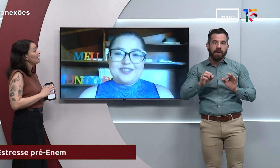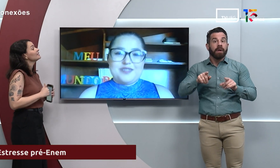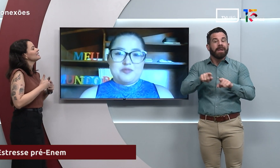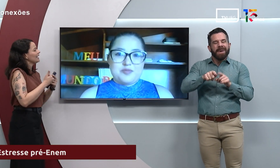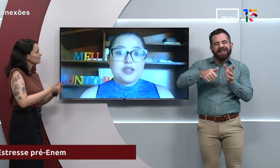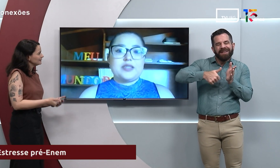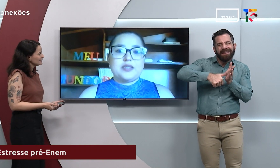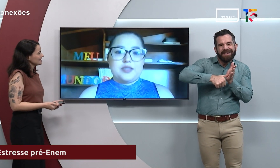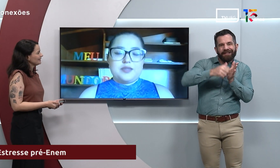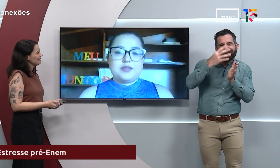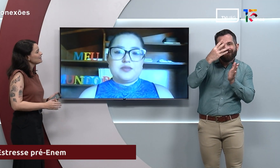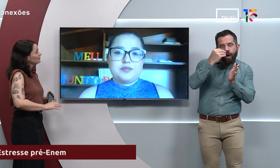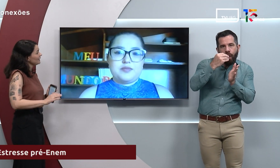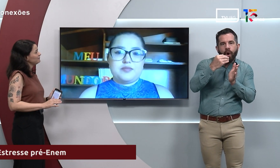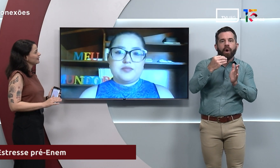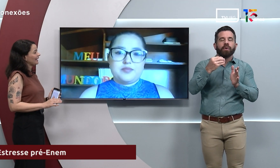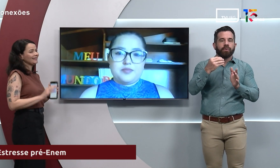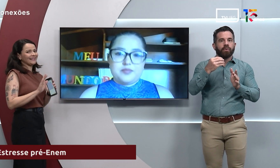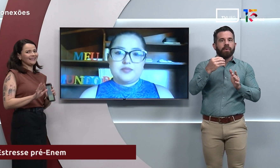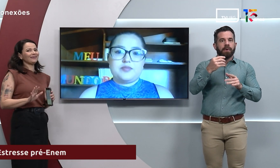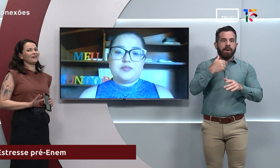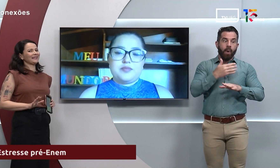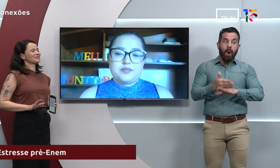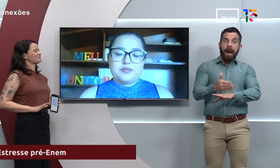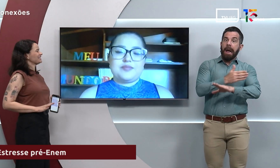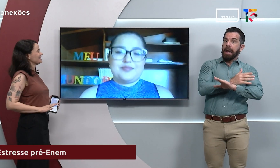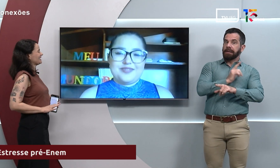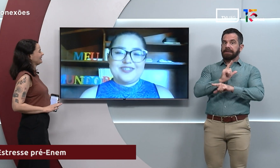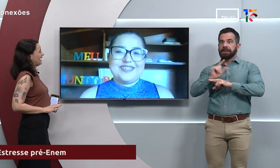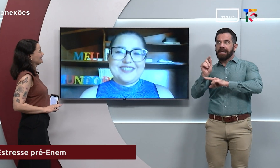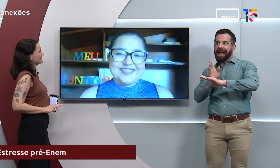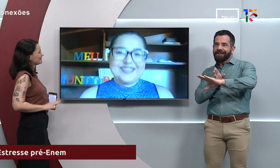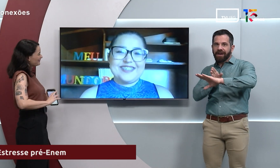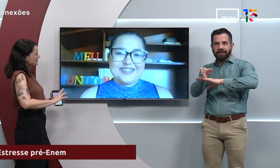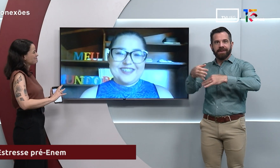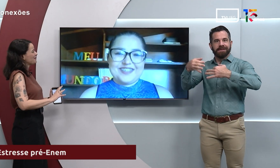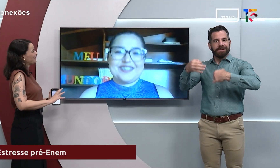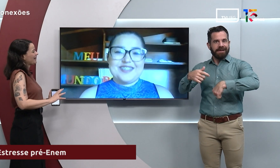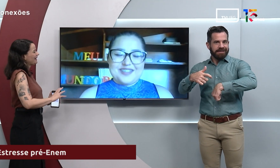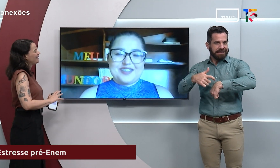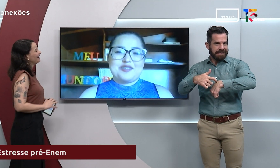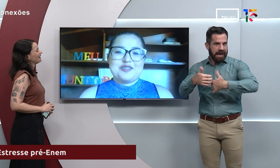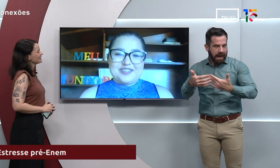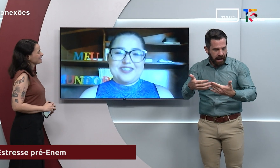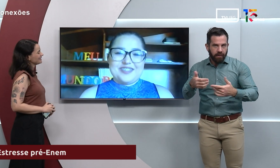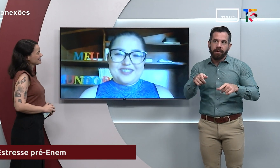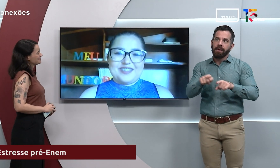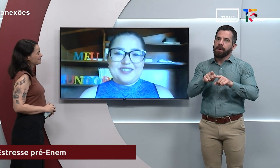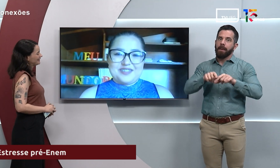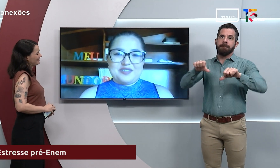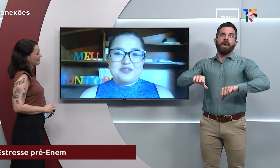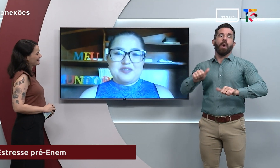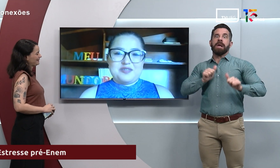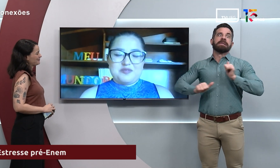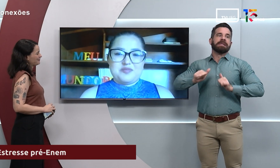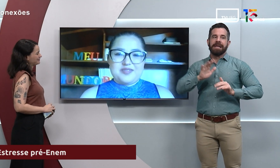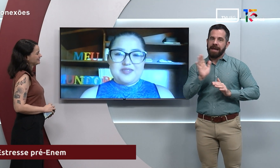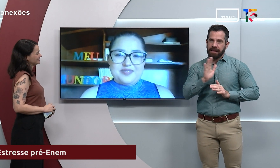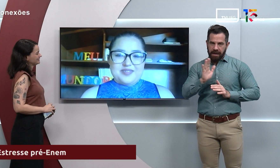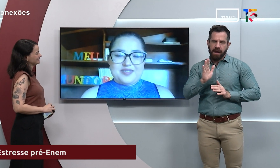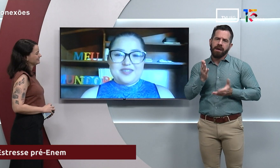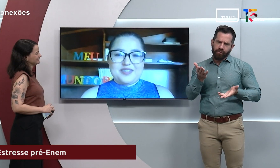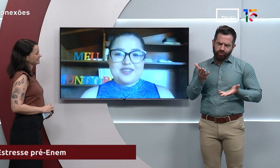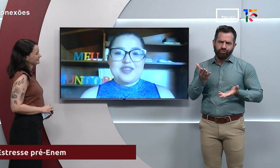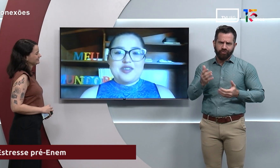foto, sair com antecedência para evitar ter qualquer tipo de ansiedade, né, que possa piorar a questão da saúde mental na hora da